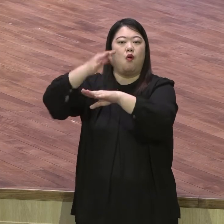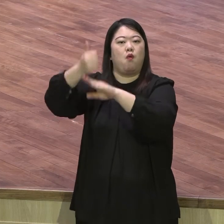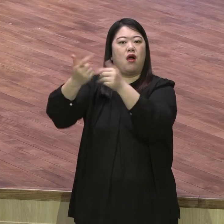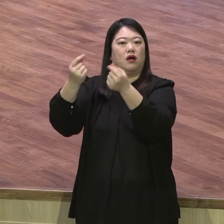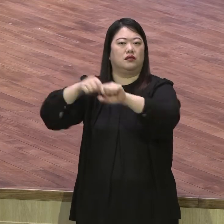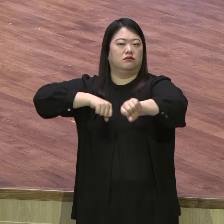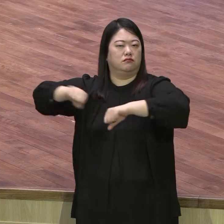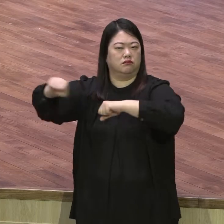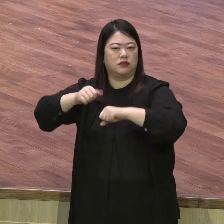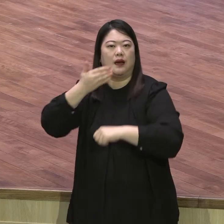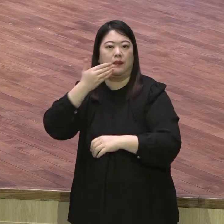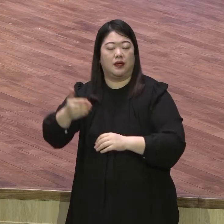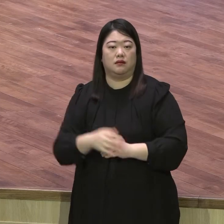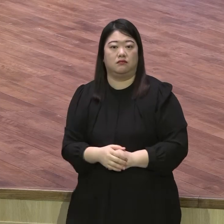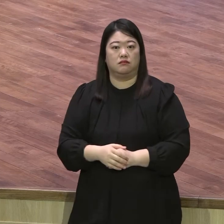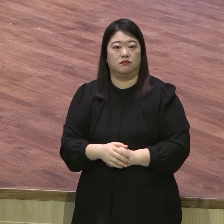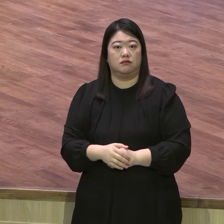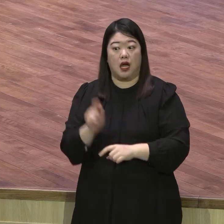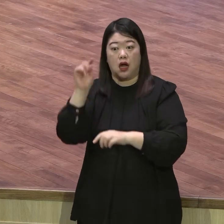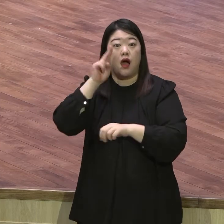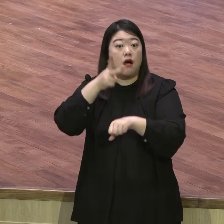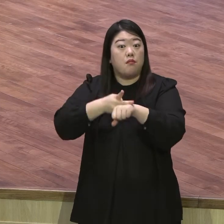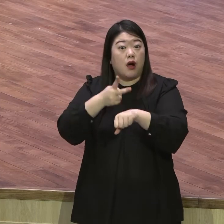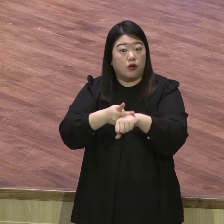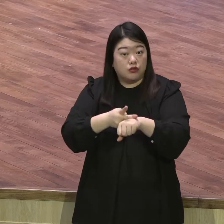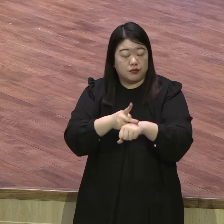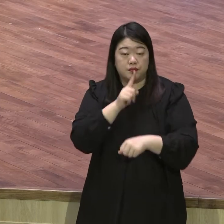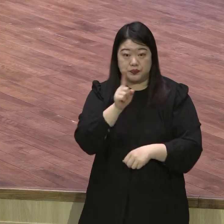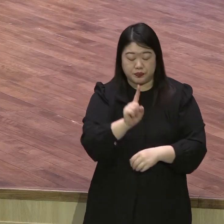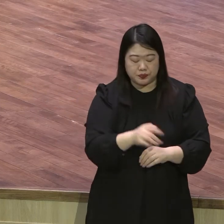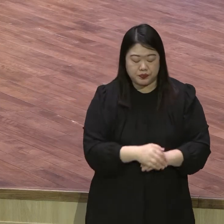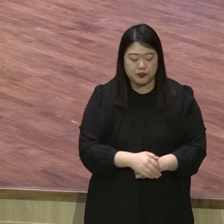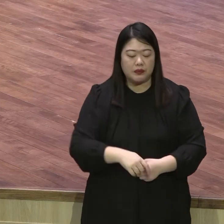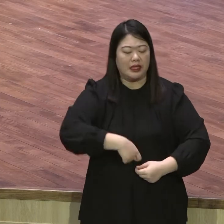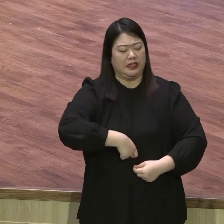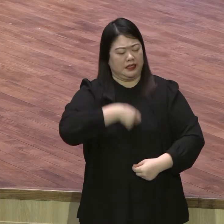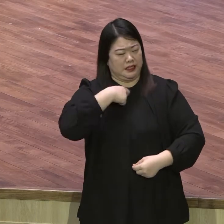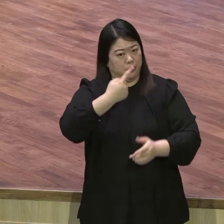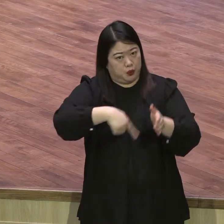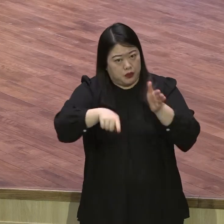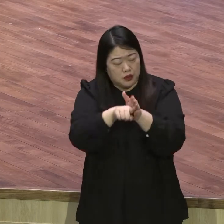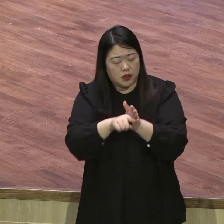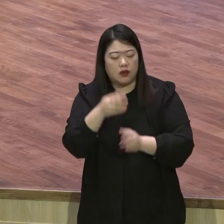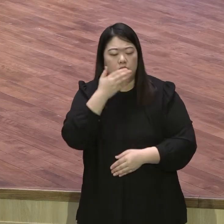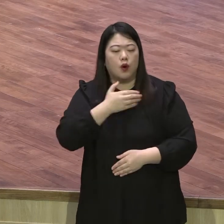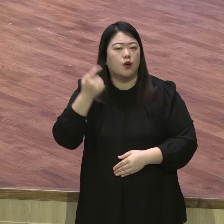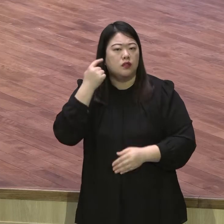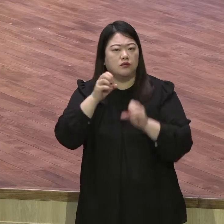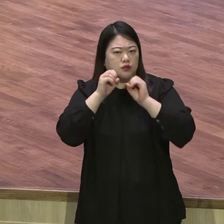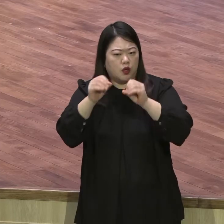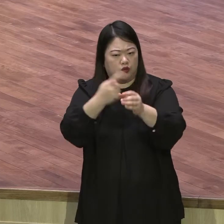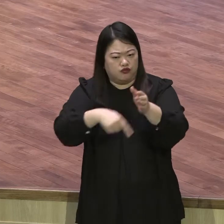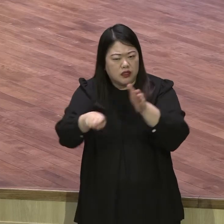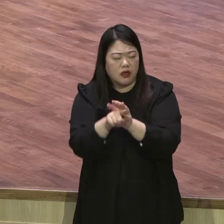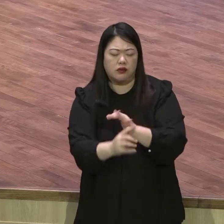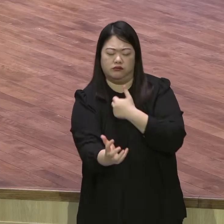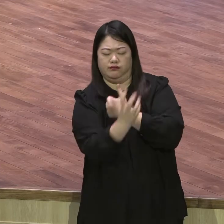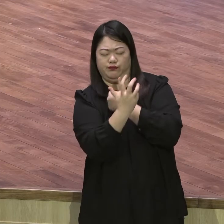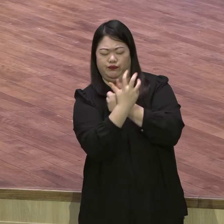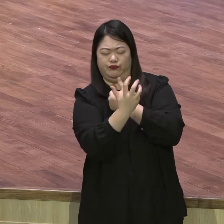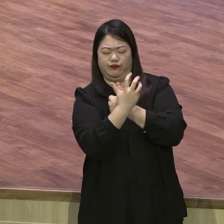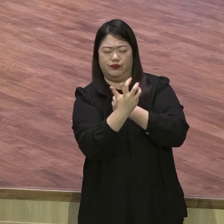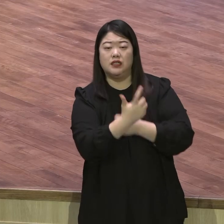자신이 본 환상에 대해서 밝히고 있습니다. 의를 위하여, 복음을 위하여 박해를 받았던 자들이